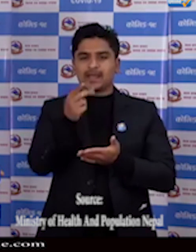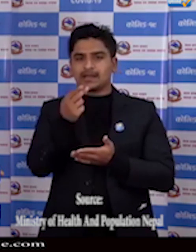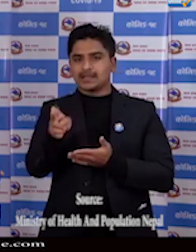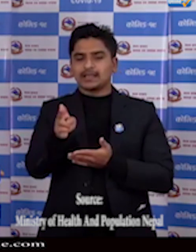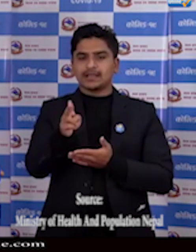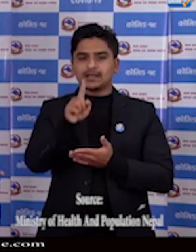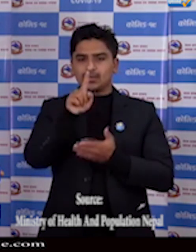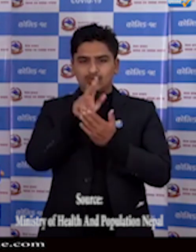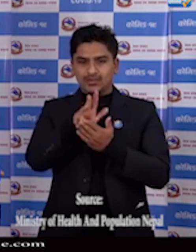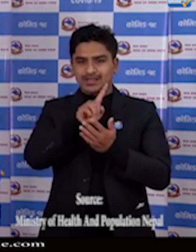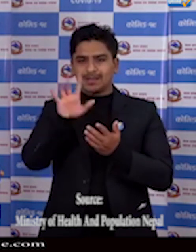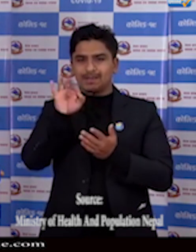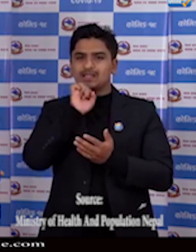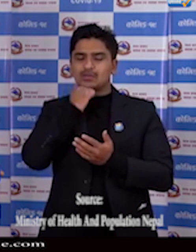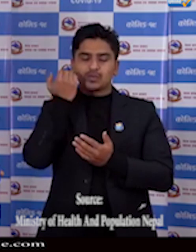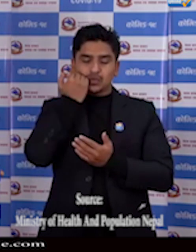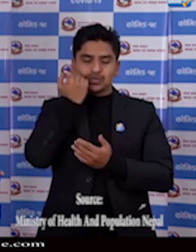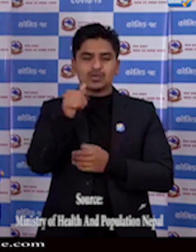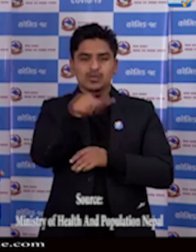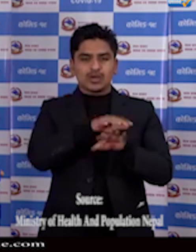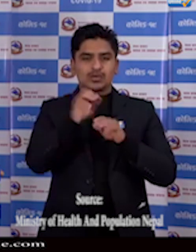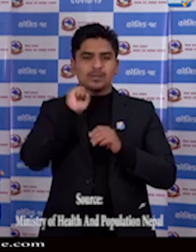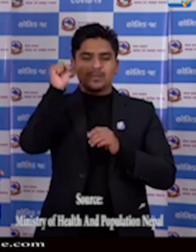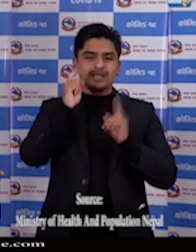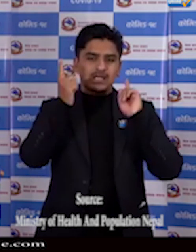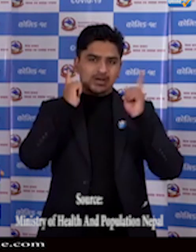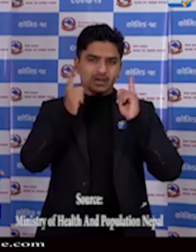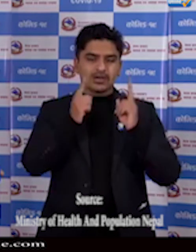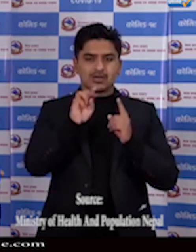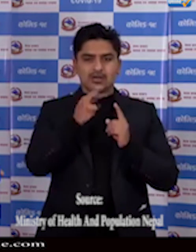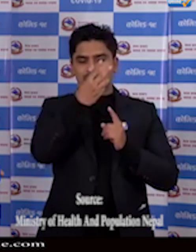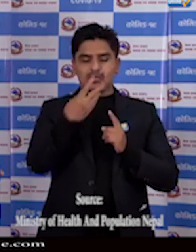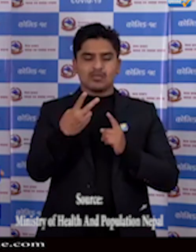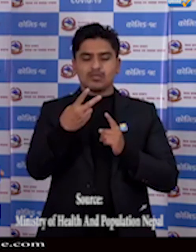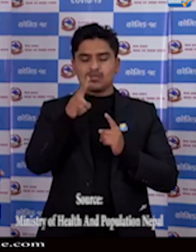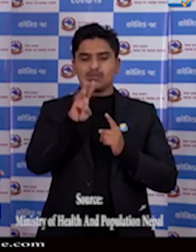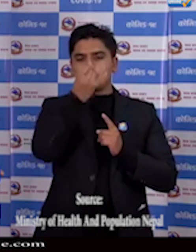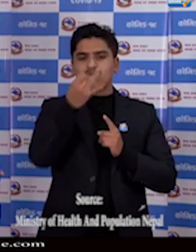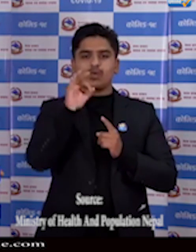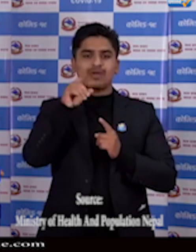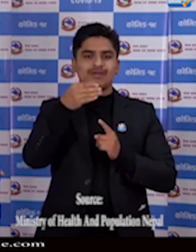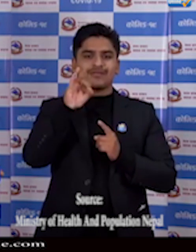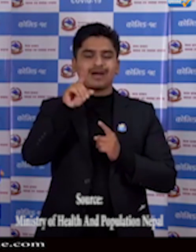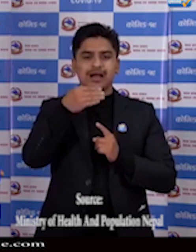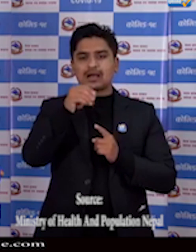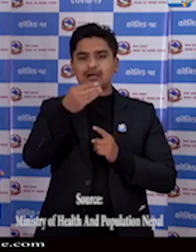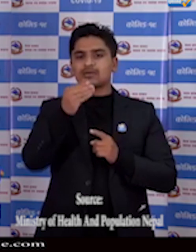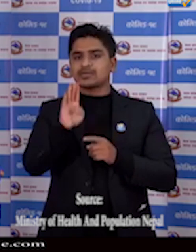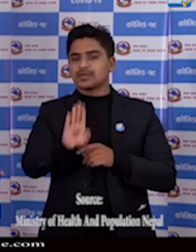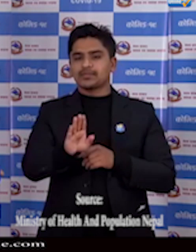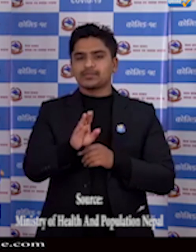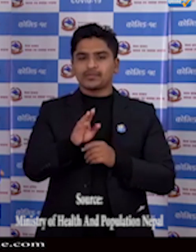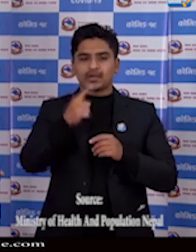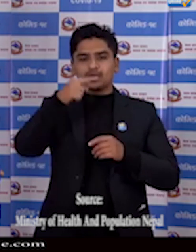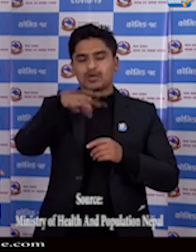11 जना 19 देखि 50 वर्ष उमेरका पुरुष, उहाँहरू विजयनगर मौवाबाहाका हुनुहुन्छ। त्यसैगरी नवलपरासीका 2 जना 25 वर्षीय पुरुषहरू,